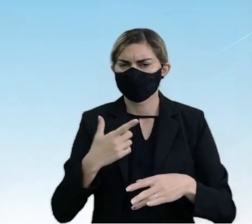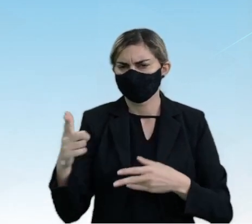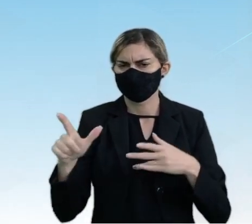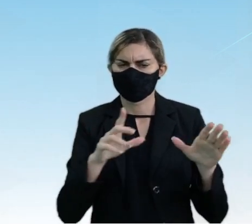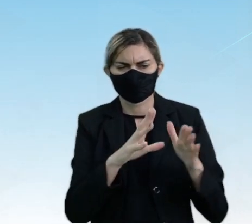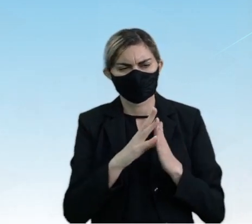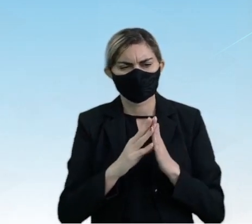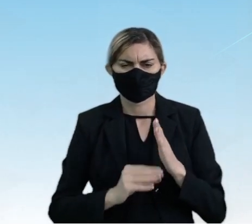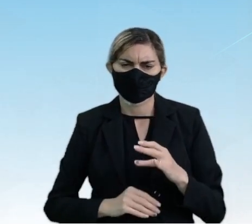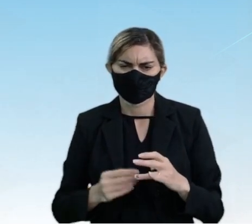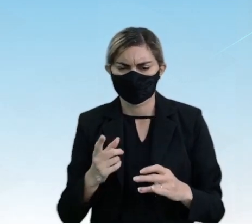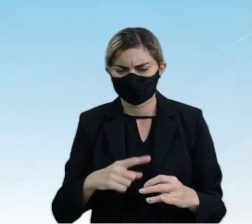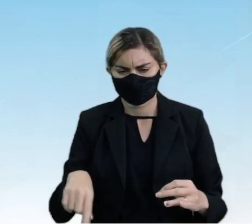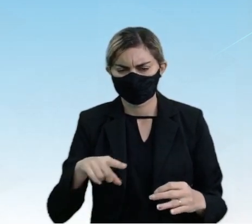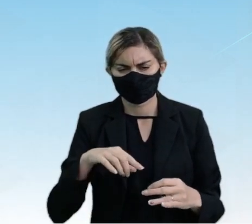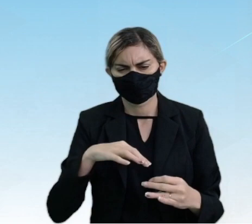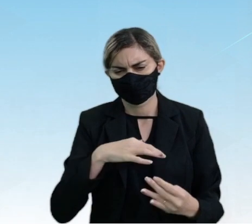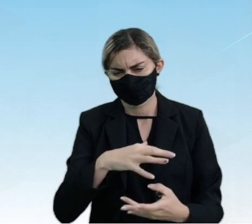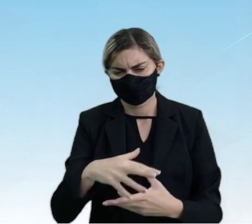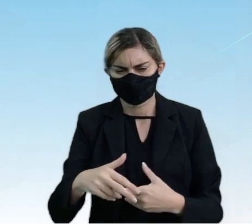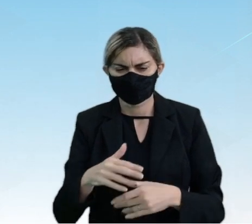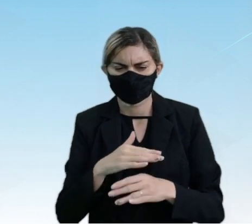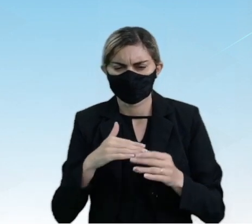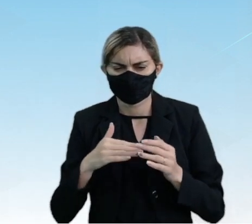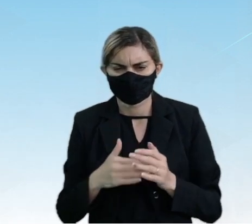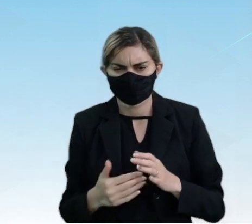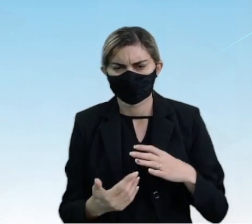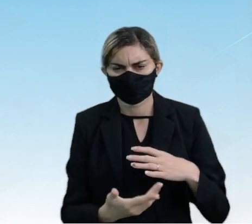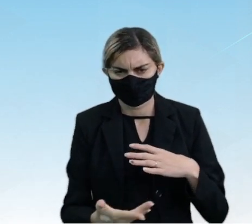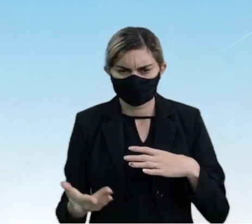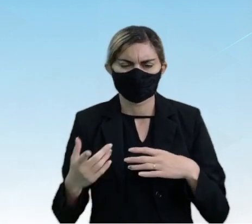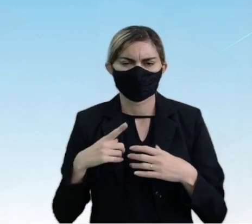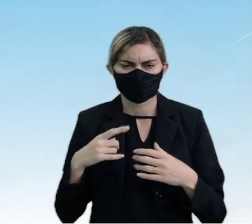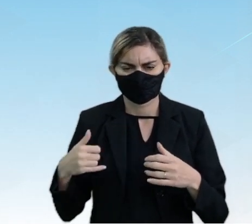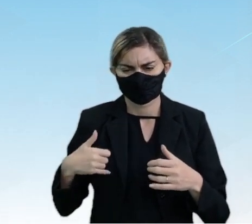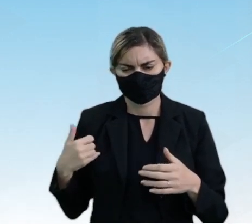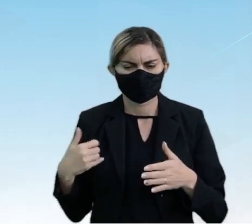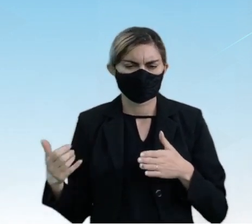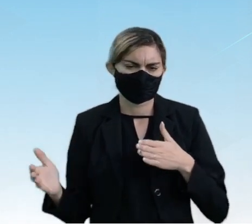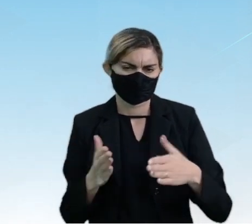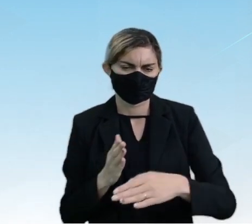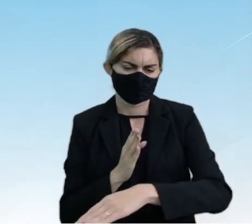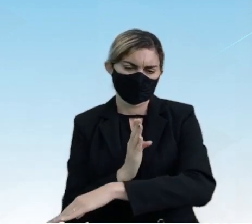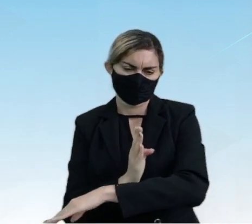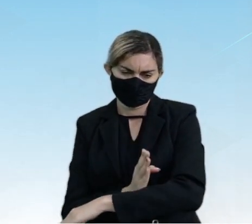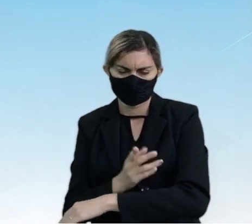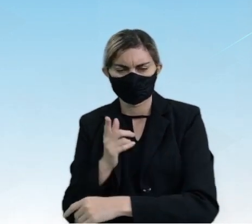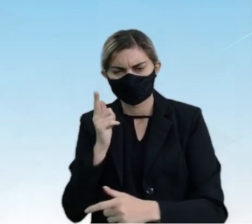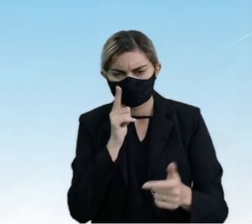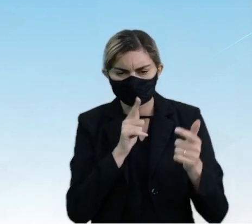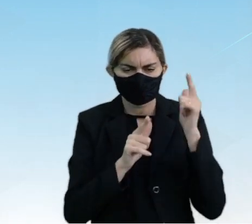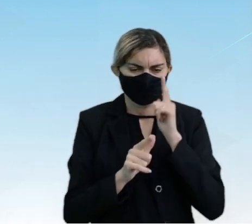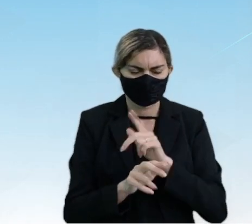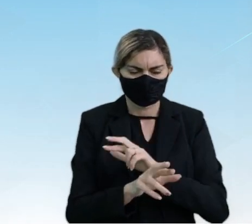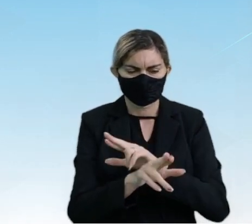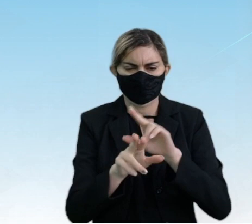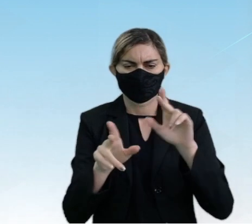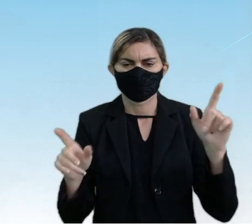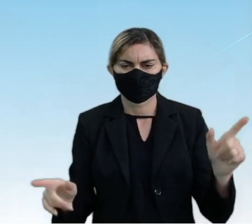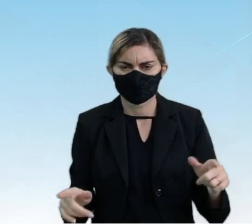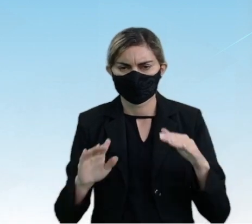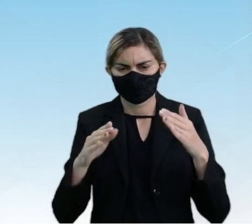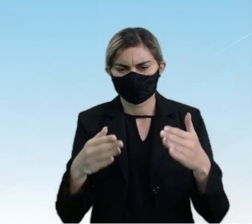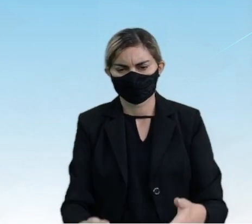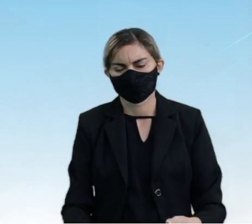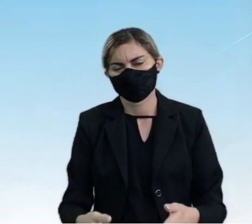de ginástica que a gente tem pelo mundo todo. Tá? Então, isso daí já é da idade contemporânea, já é quando a ginástica ela começa a ganhar vários âmbitos